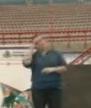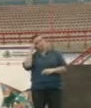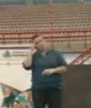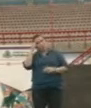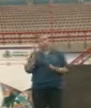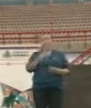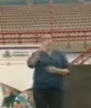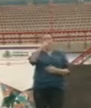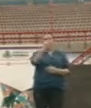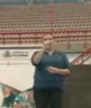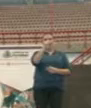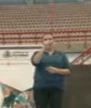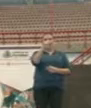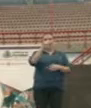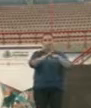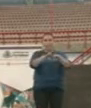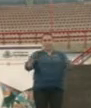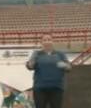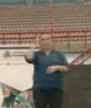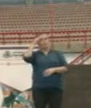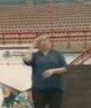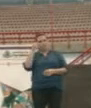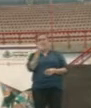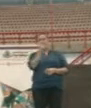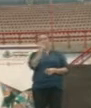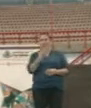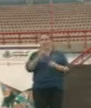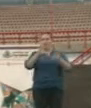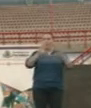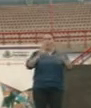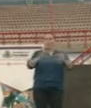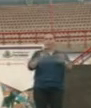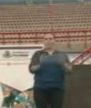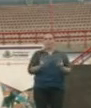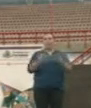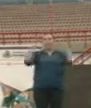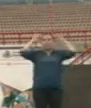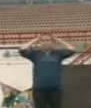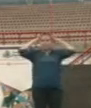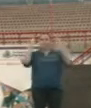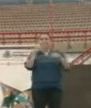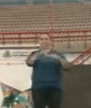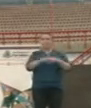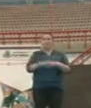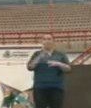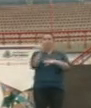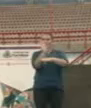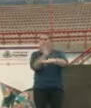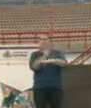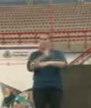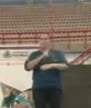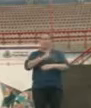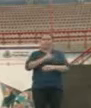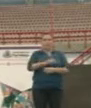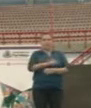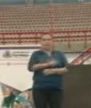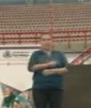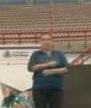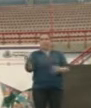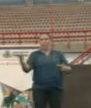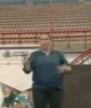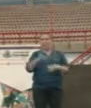tapete de altíssima qualidade para tu conseguir dormir. As almofadas, por isso que nos filmes sultão, tudo não sei quantas almofadas.